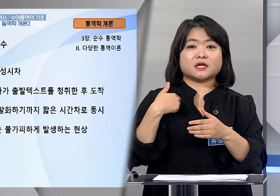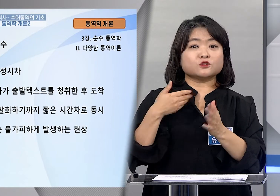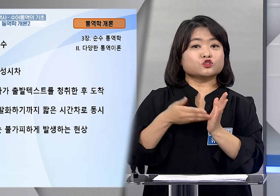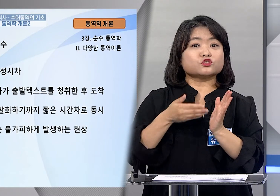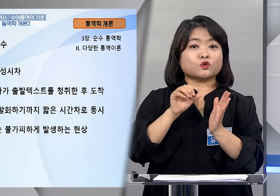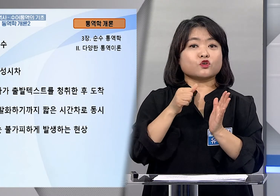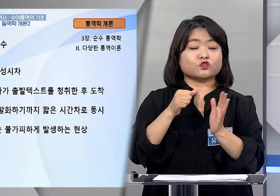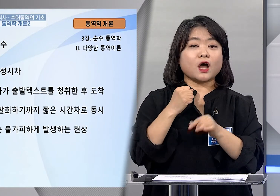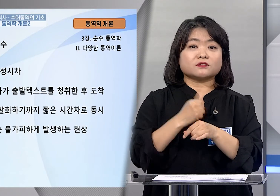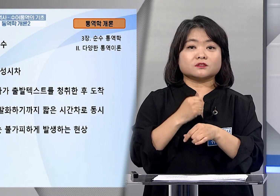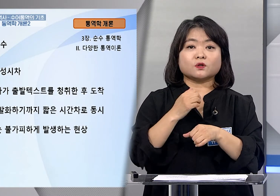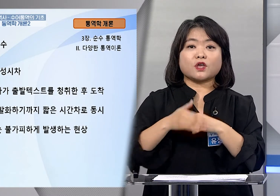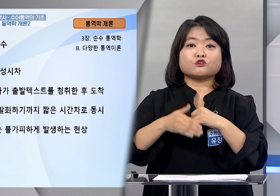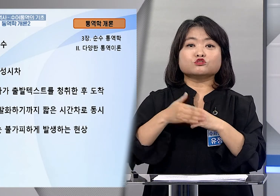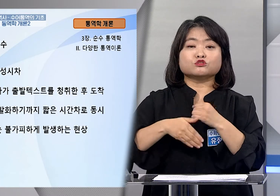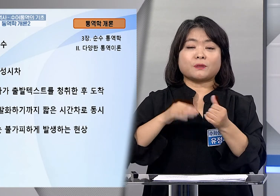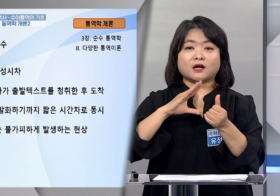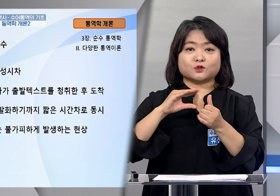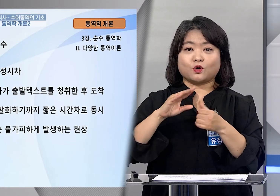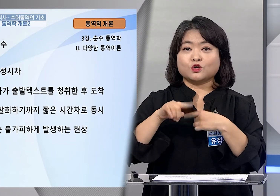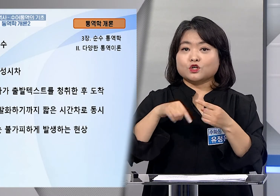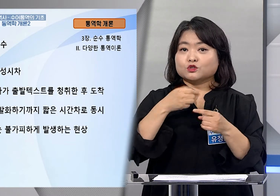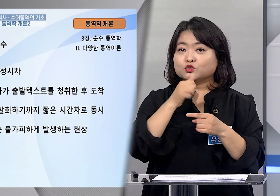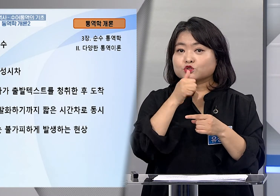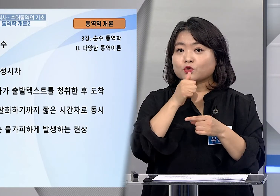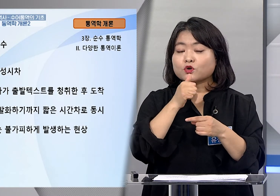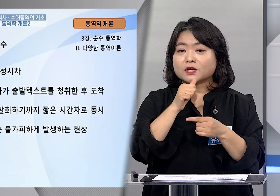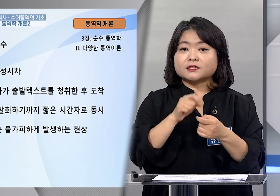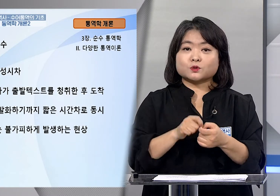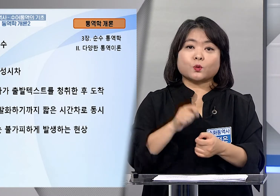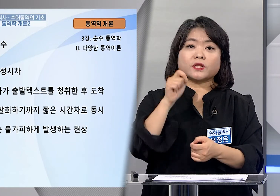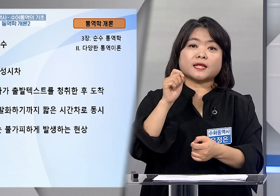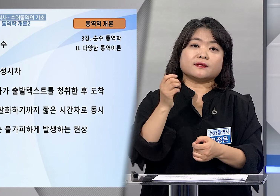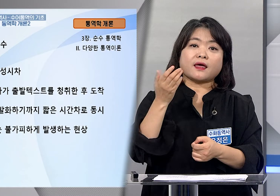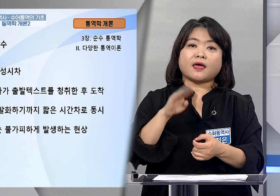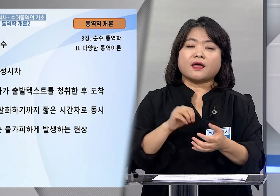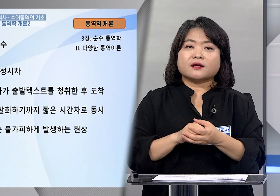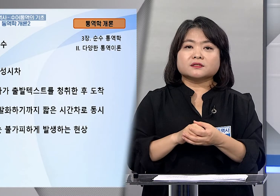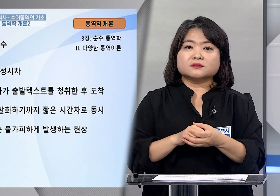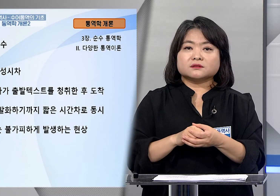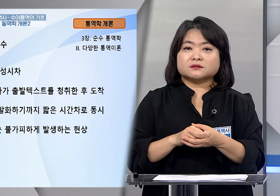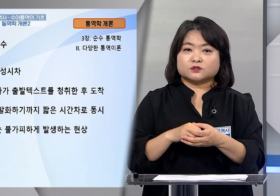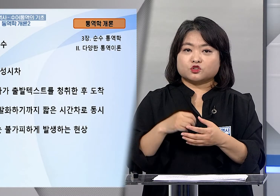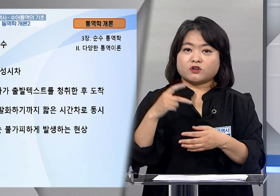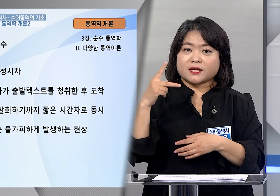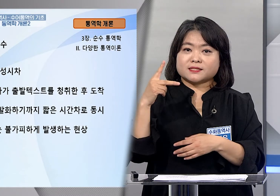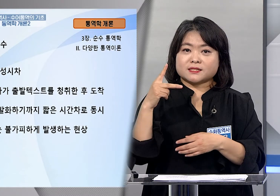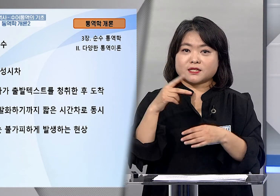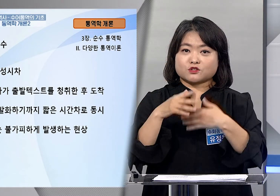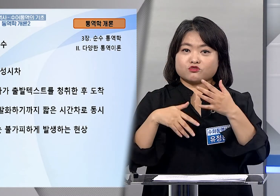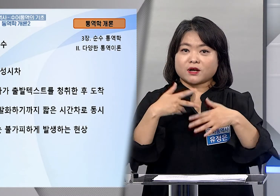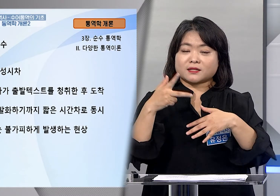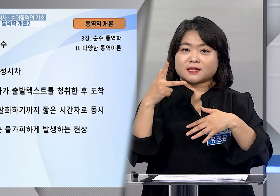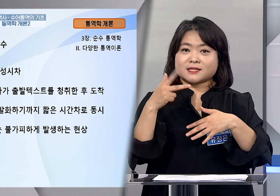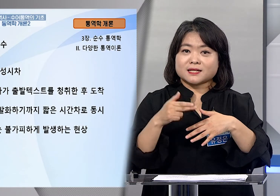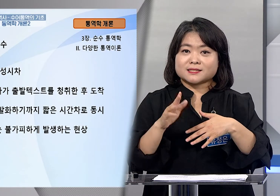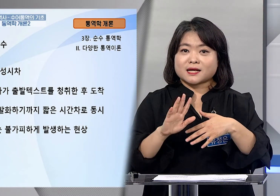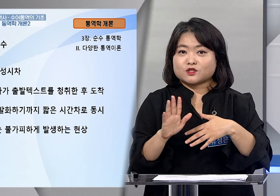제가 뉴스 통역도 하거든요. 대구 방송 뉴스 통역을 한 지도 오래됐는데 중간에 수화를 하다가 잘리지 않기